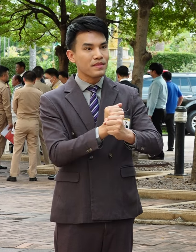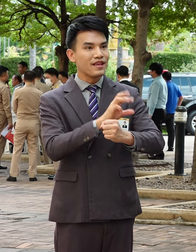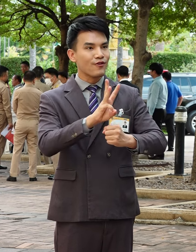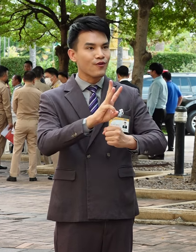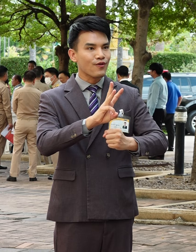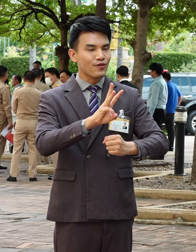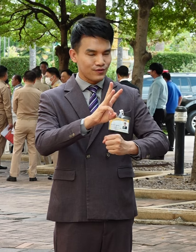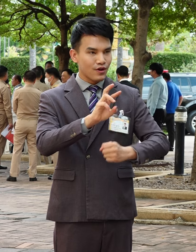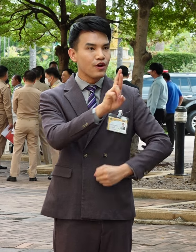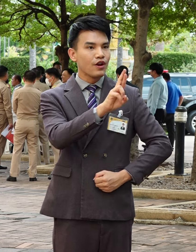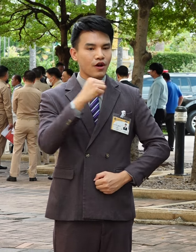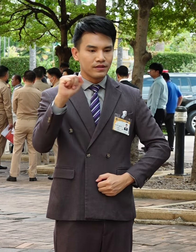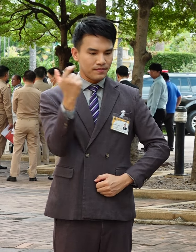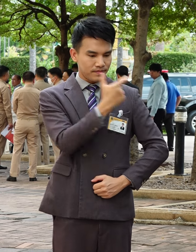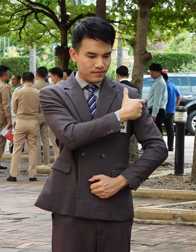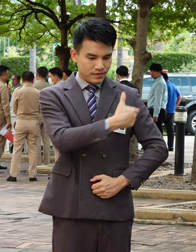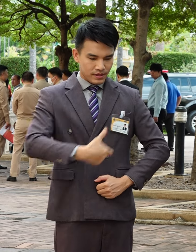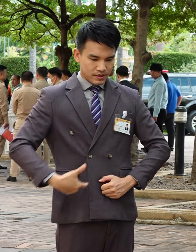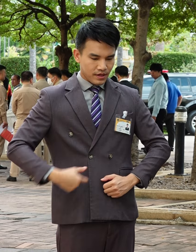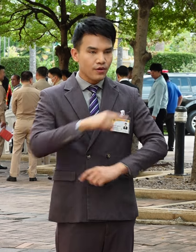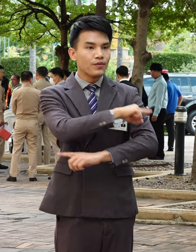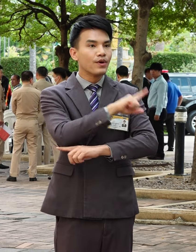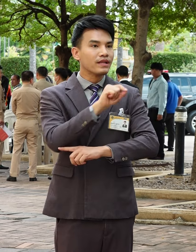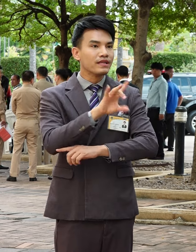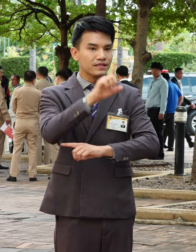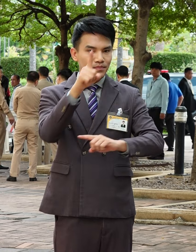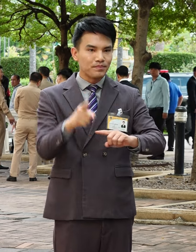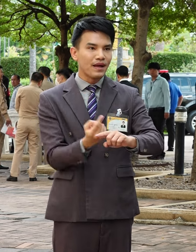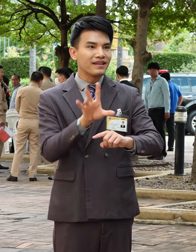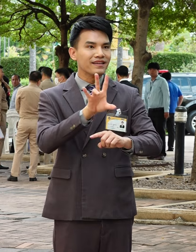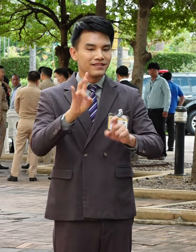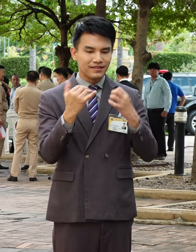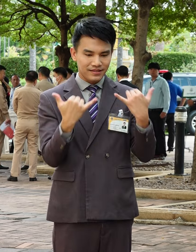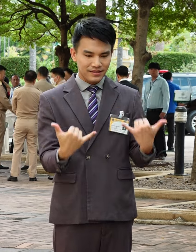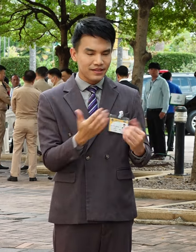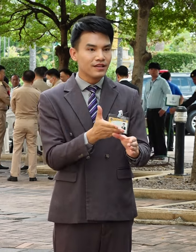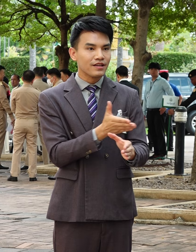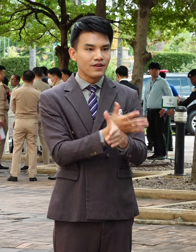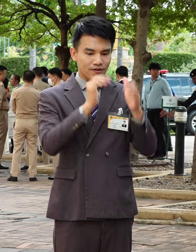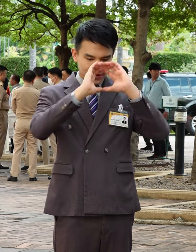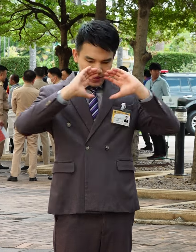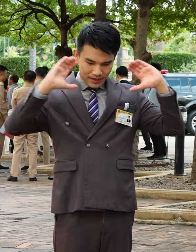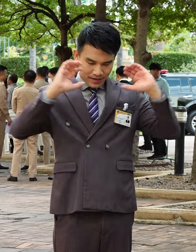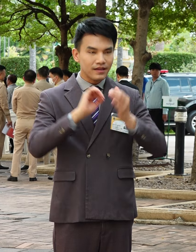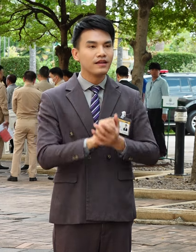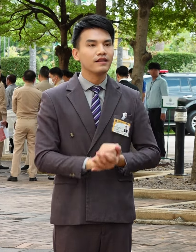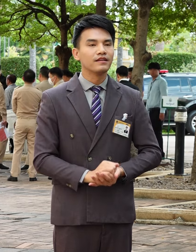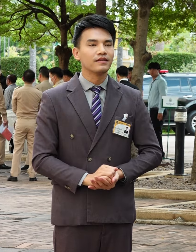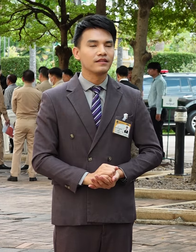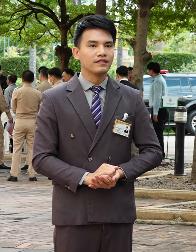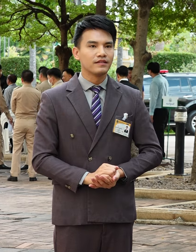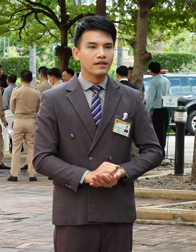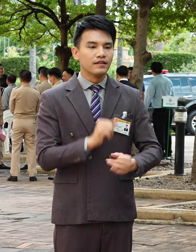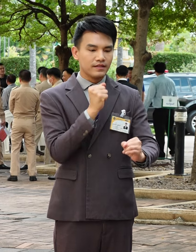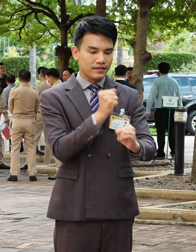ทสมเด็จพระเจ้าอยู่หัววันที่28กรกฎาคมที่จะถึงนี้นะครับและก่อนหน้านี้ทางรัฐบาลได้มีการ